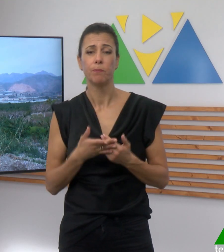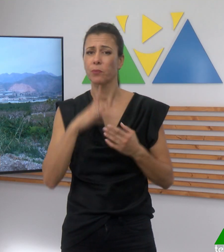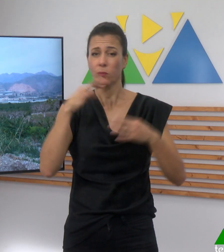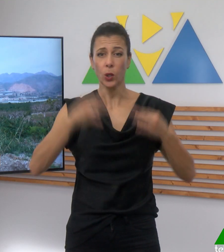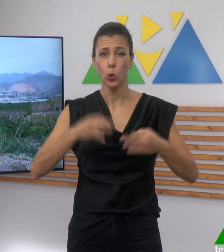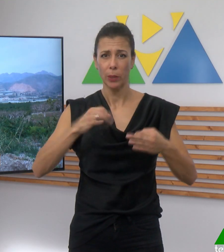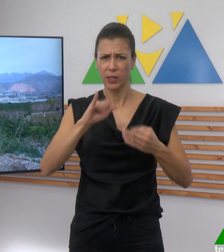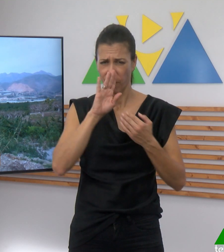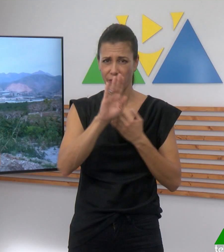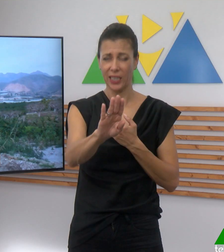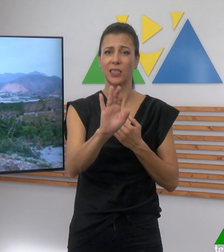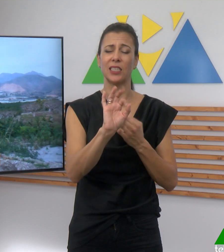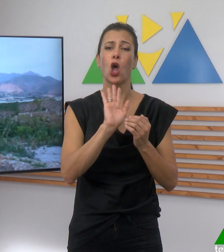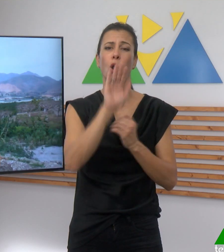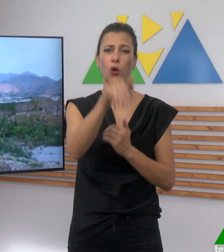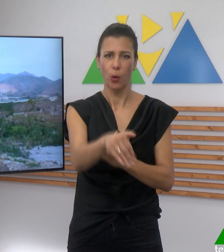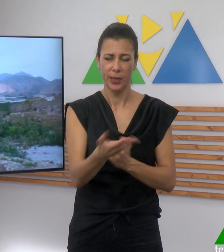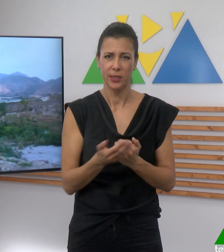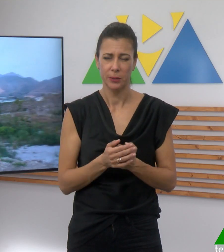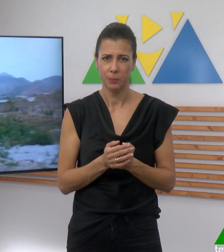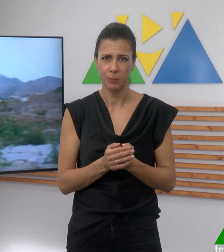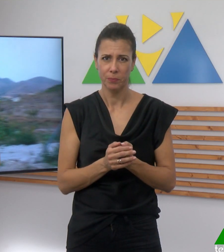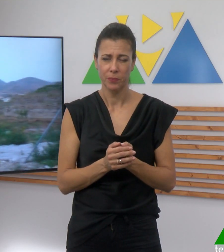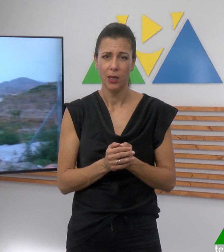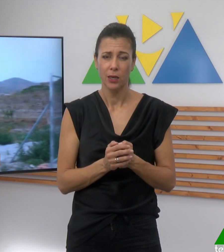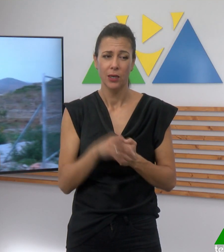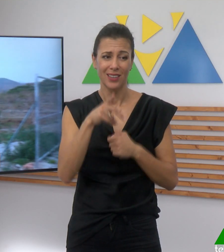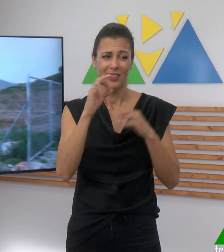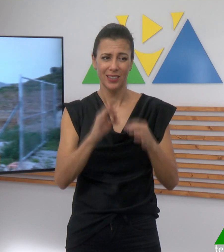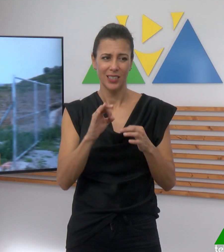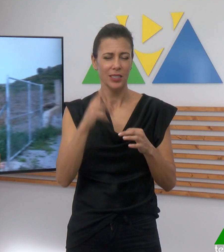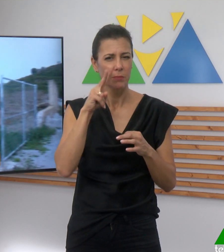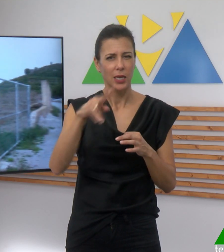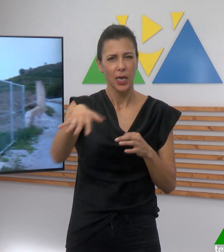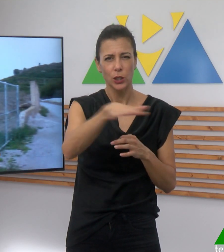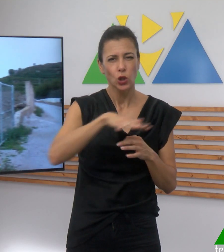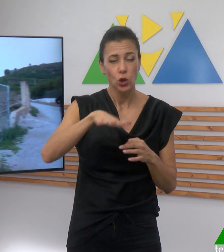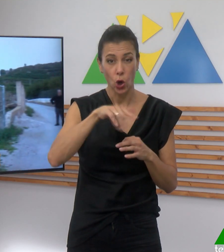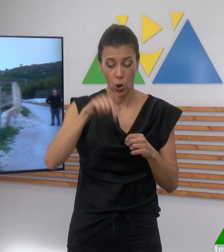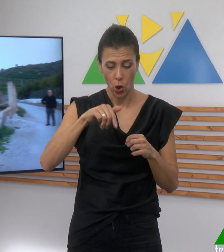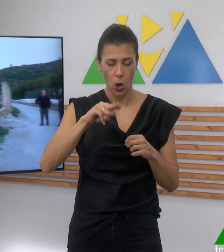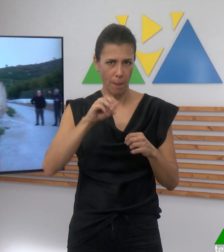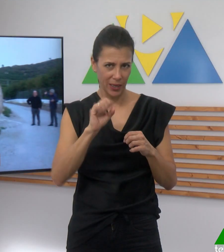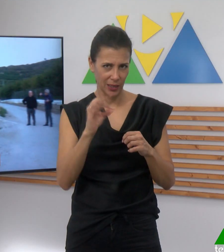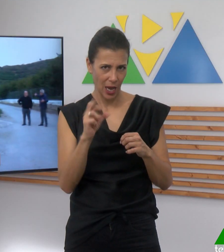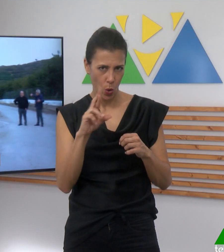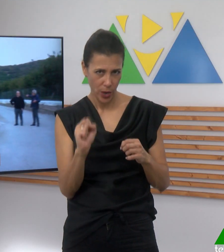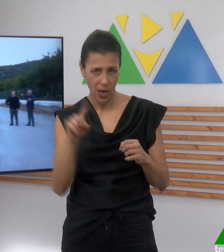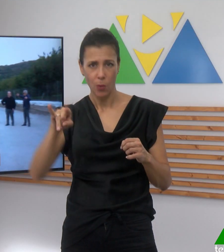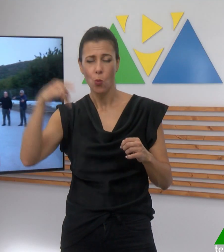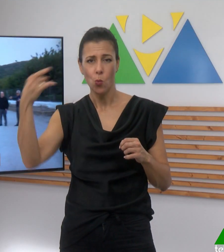hbre es decir prácticamente este sería el entorno de patora Puente de tablas cuso arriba y en medio de los